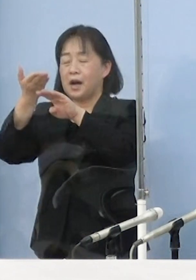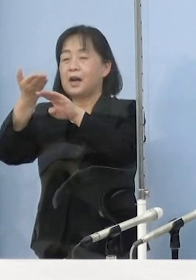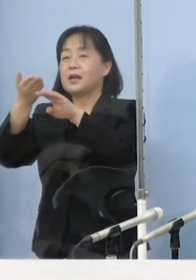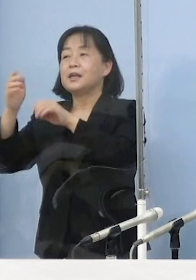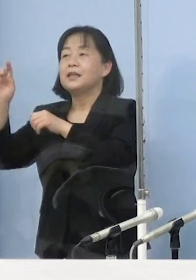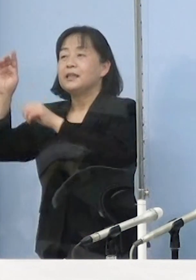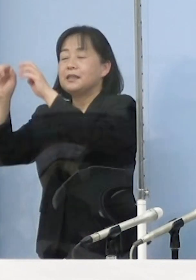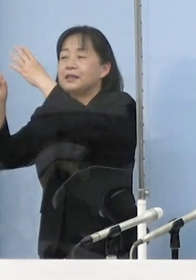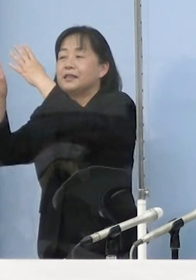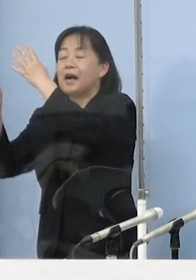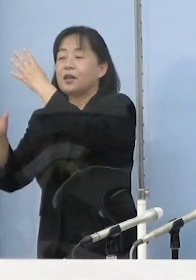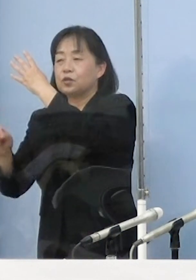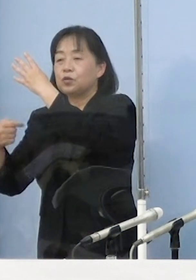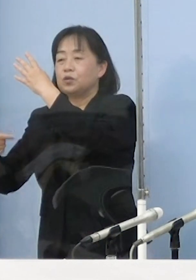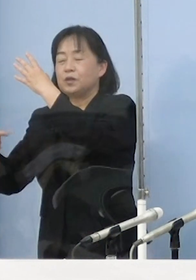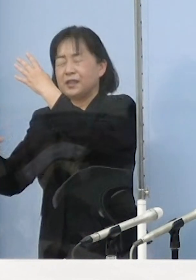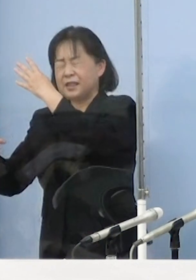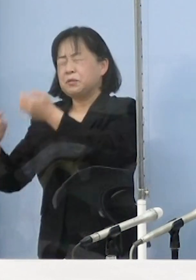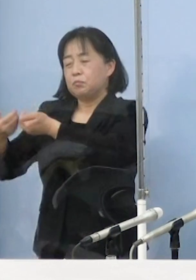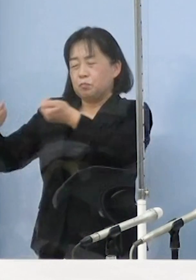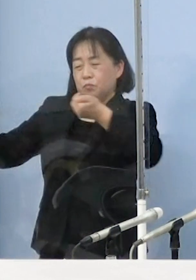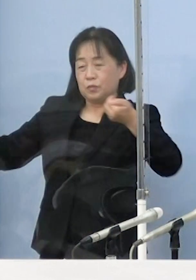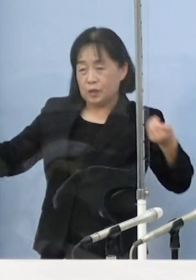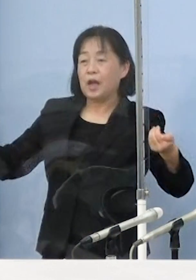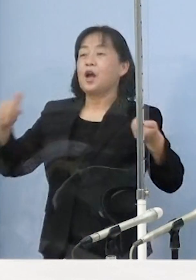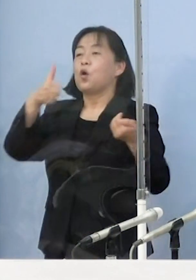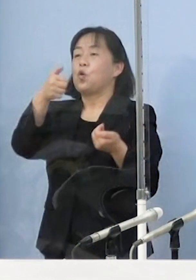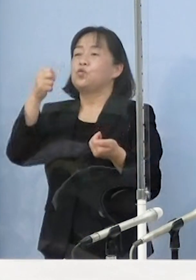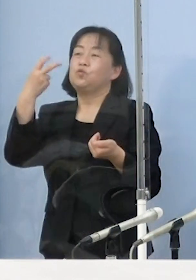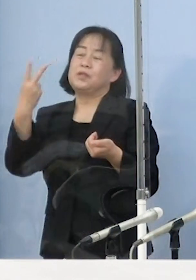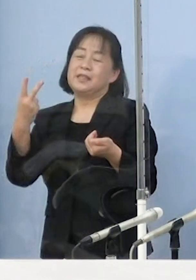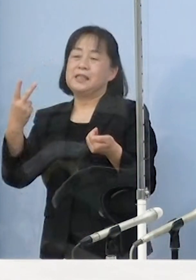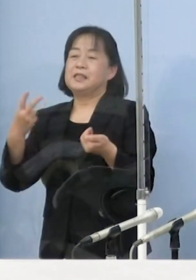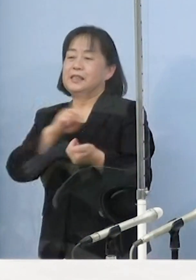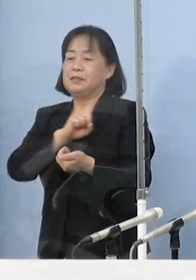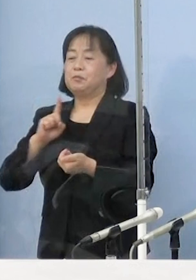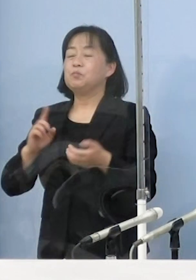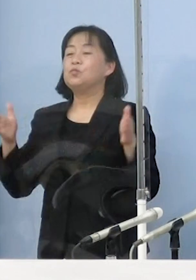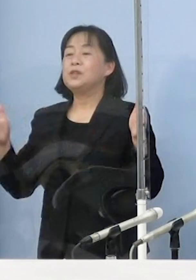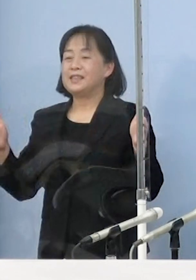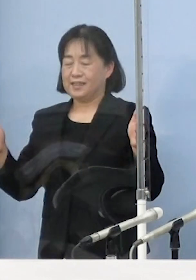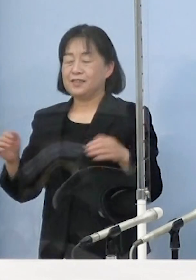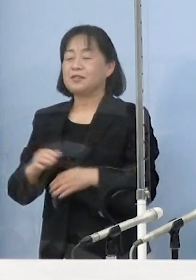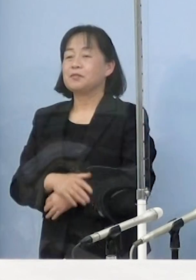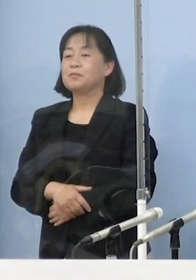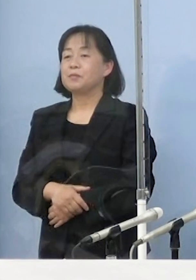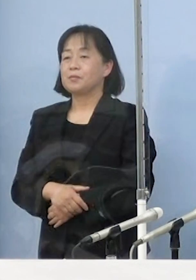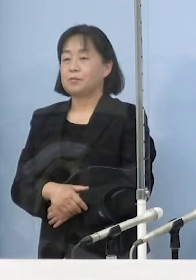52日ぶりとなります。次に感染経路不明割合